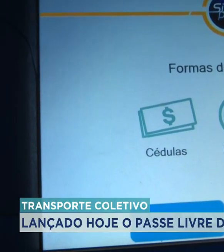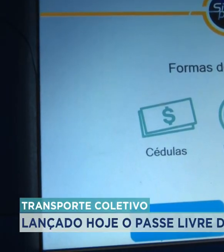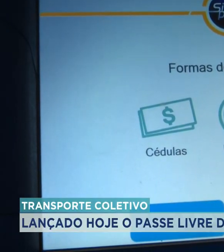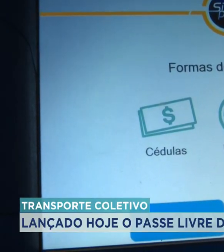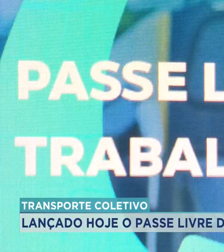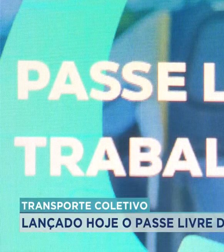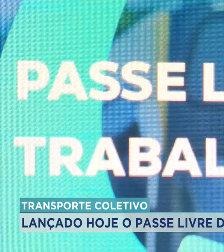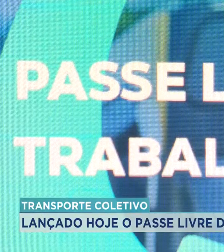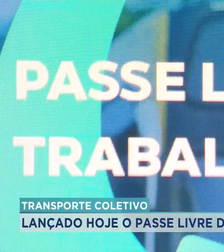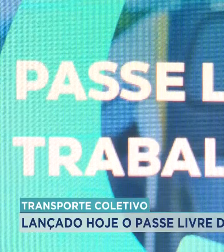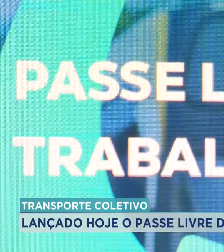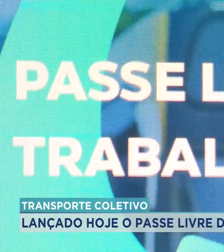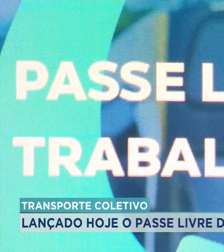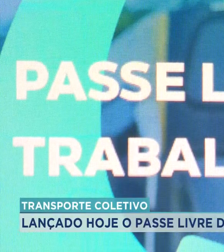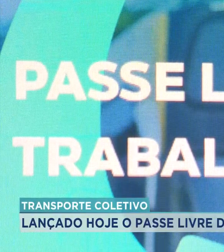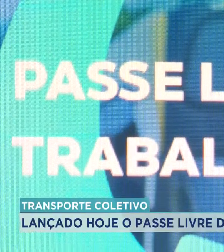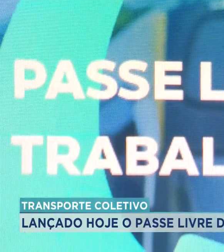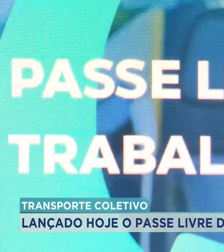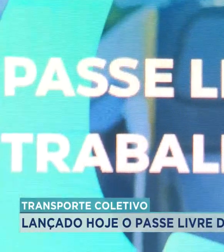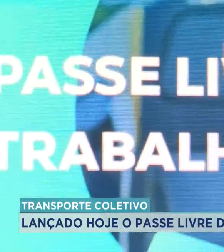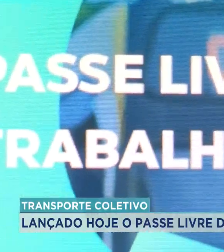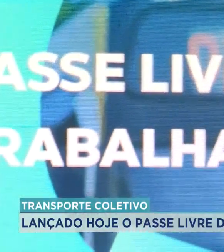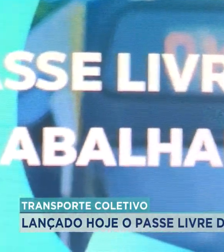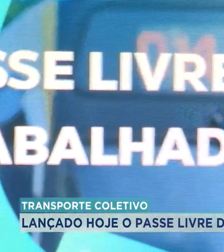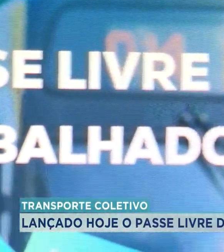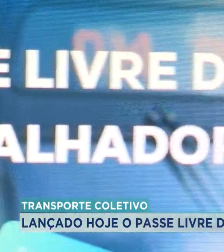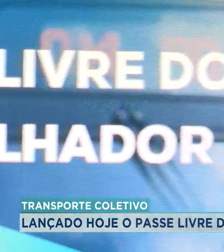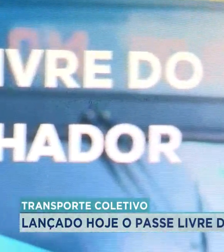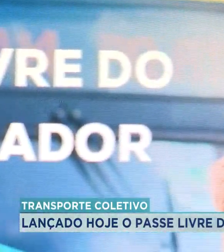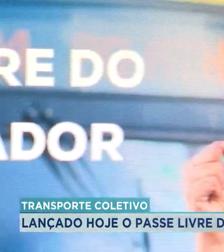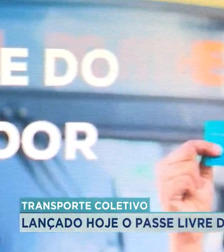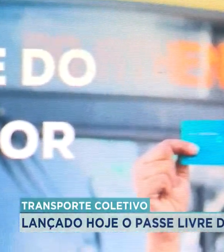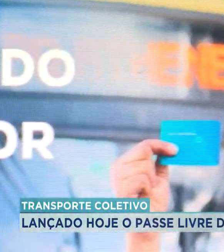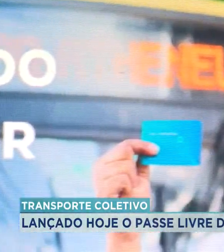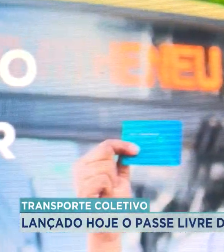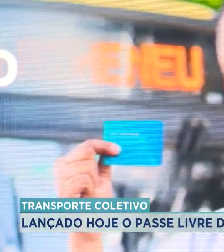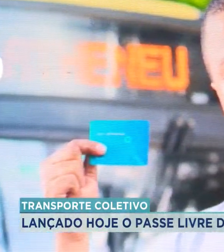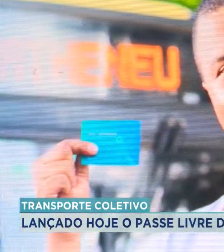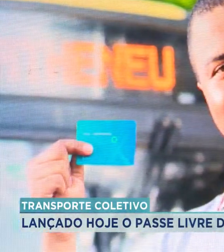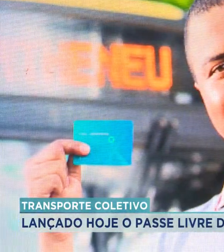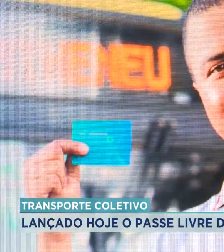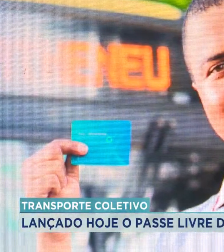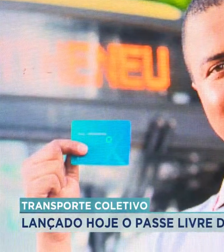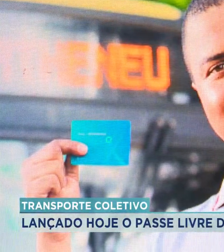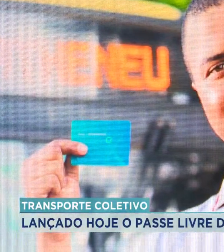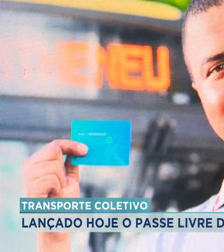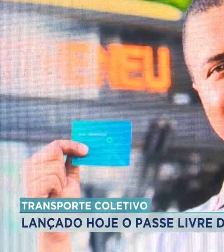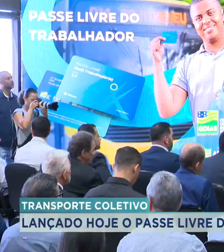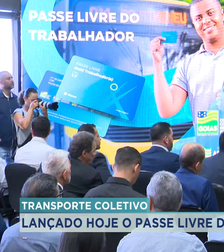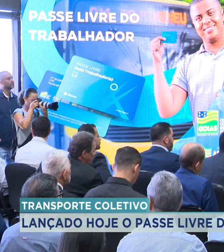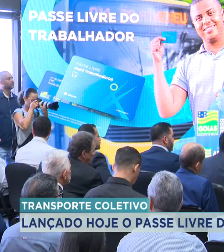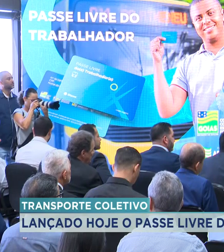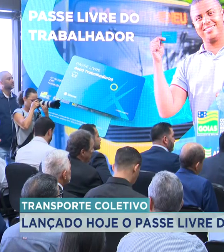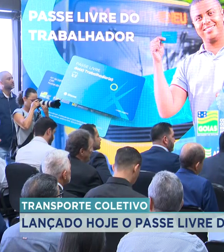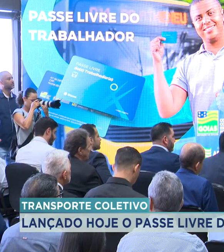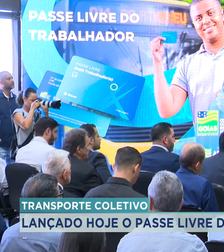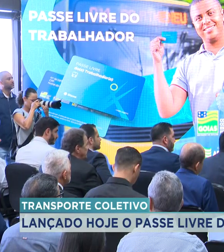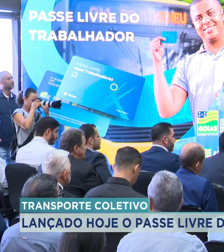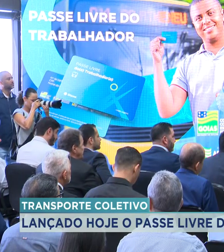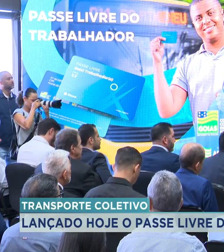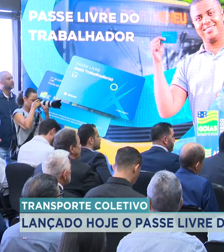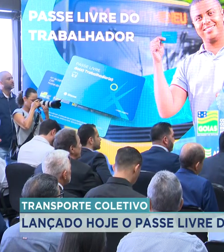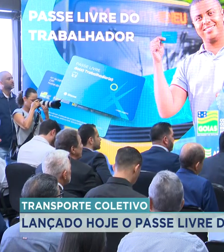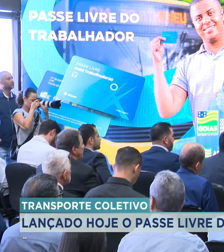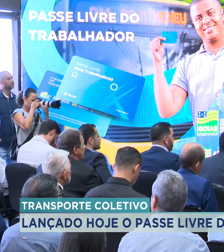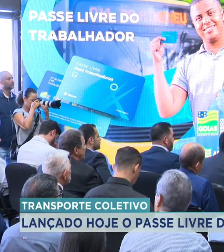será extinto, mas o passe livre do trabalhador é mais vantajoso para o empregado e para o empregador, que poderá ter uma